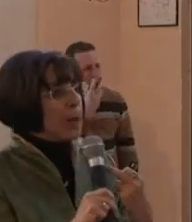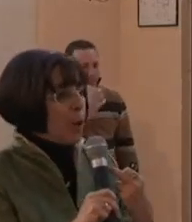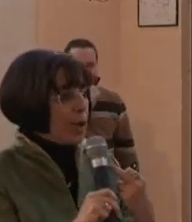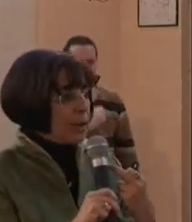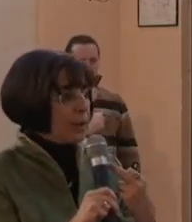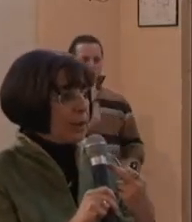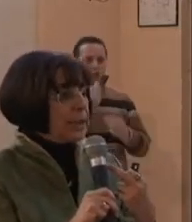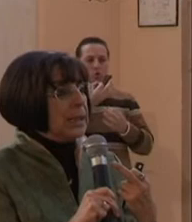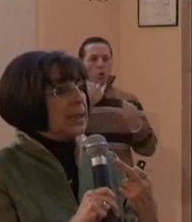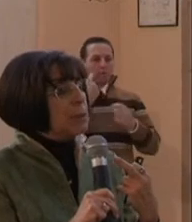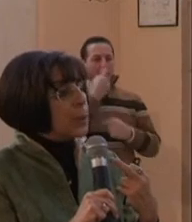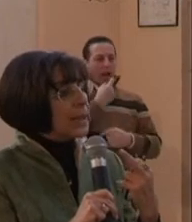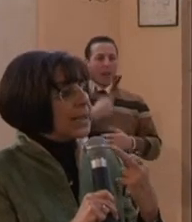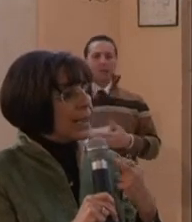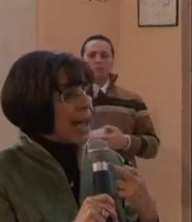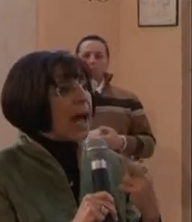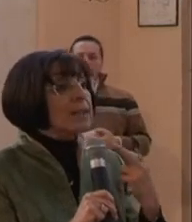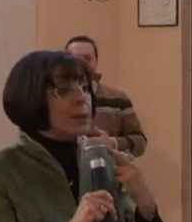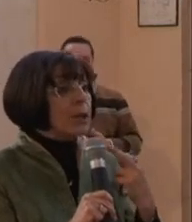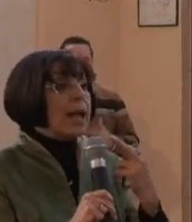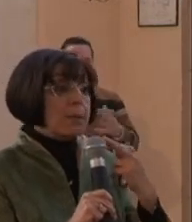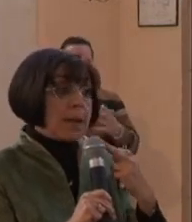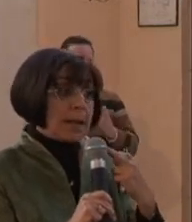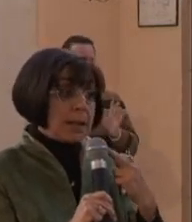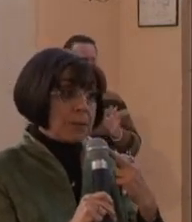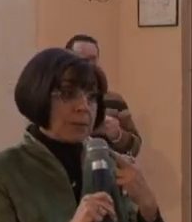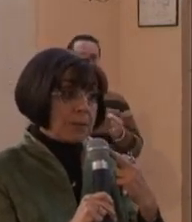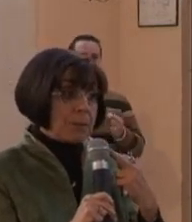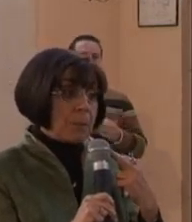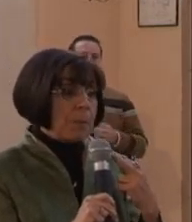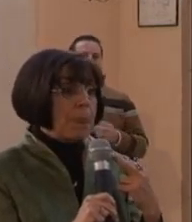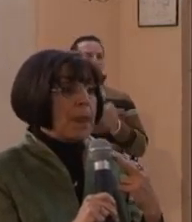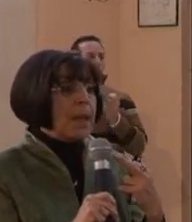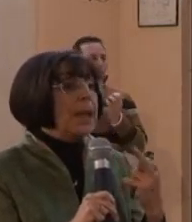capire le parole. E l'importante è articolare bene,